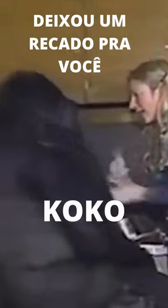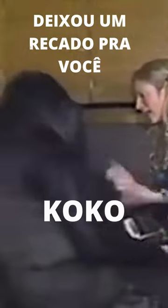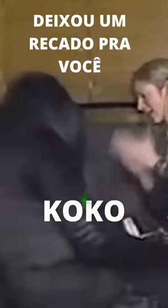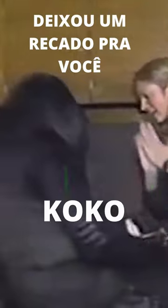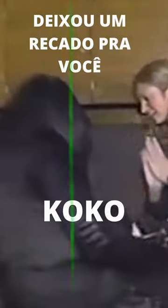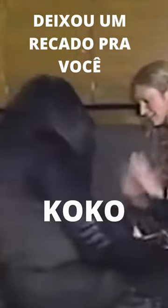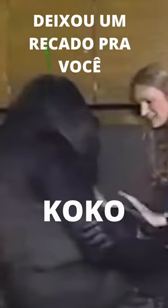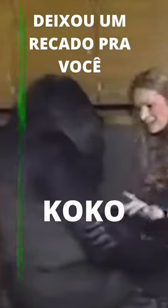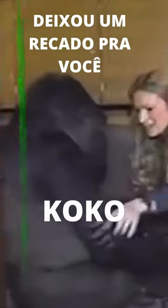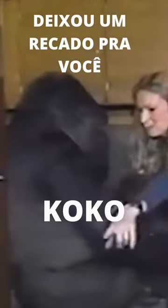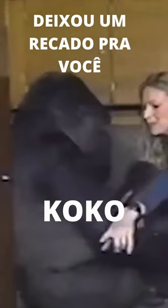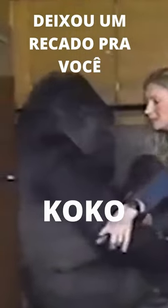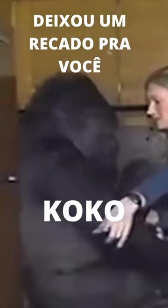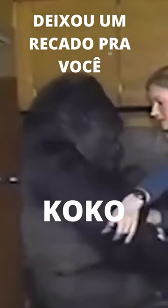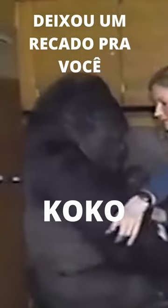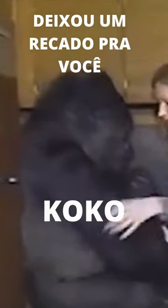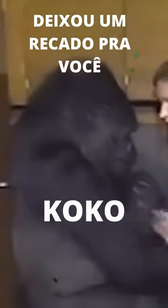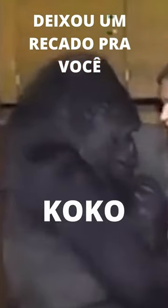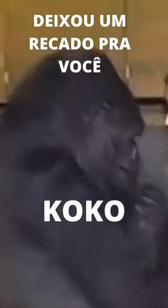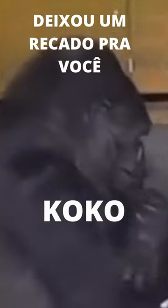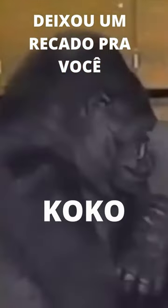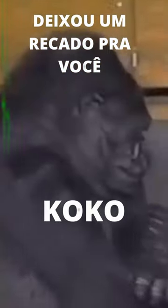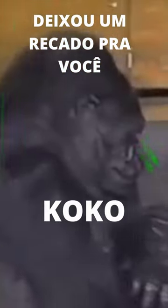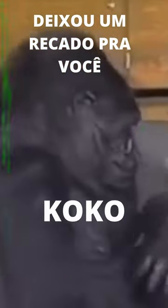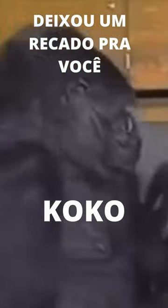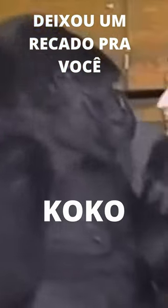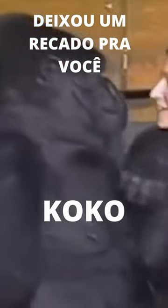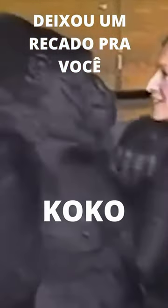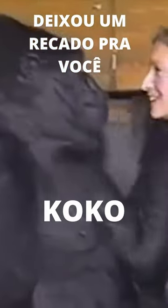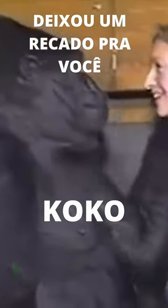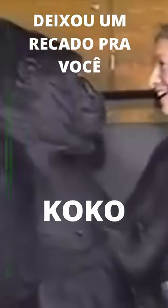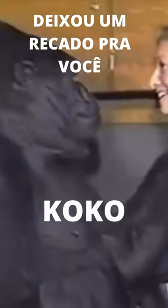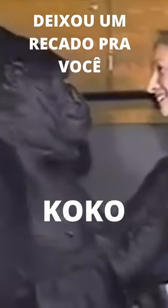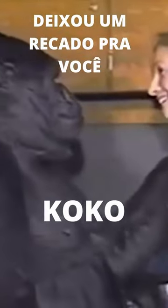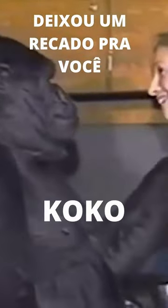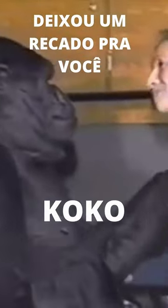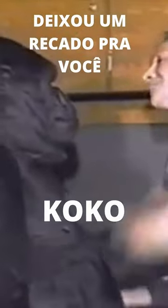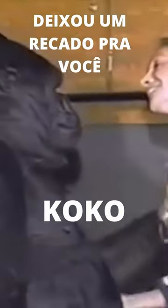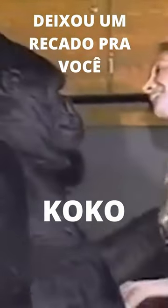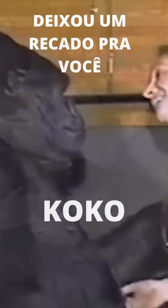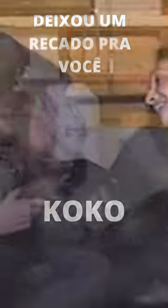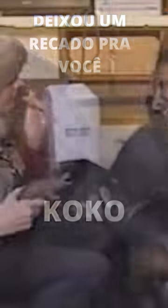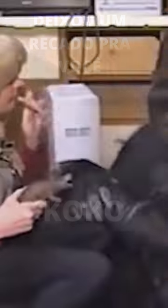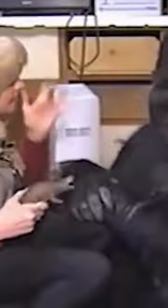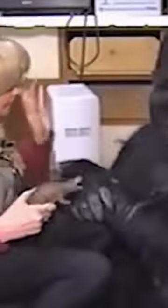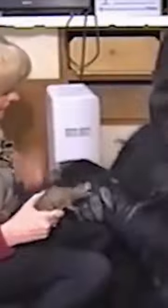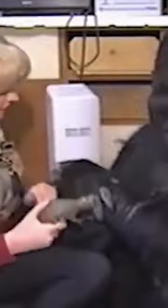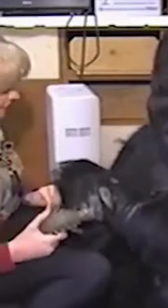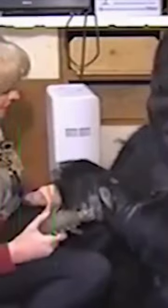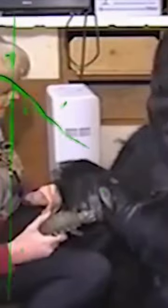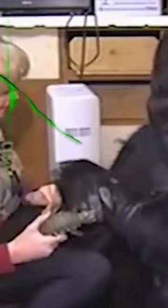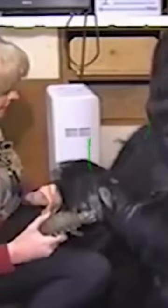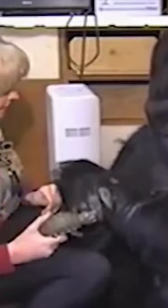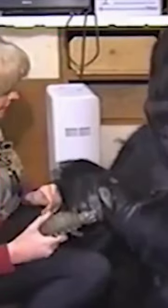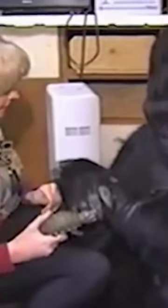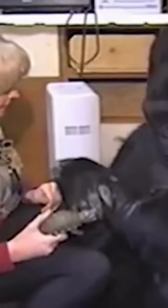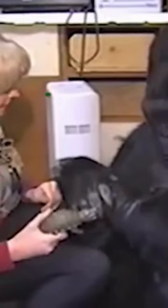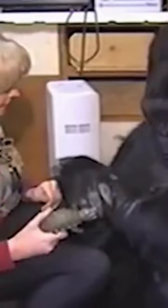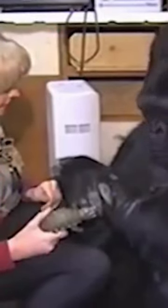Coco, a gorila mais inteligente do mundo, nasceu em um zoológico de São Francisco em 1971 para um estudo realizado na